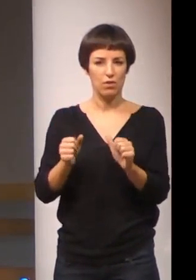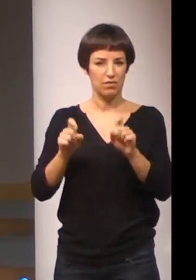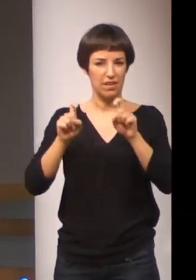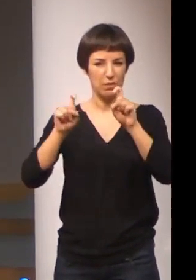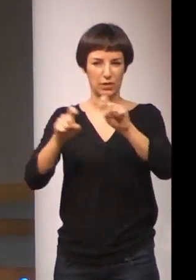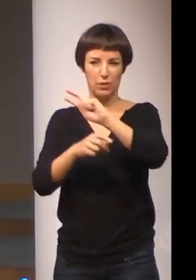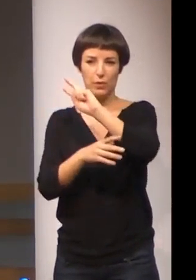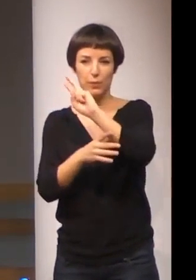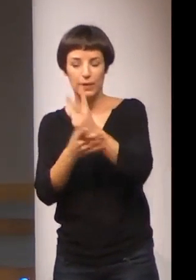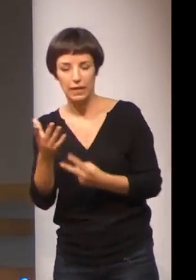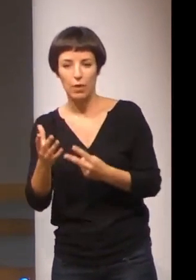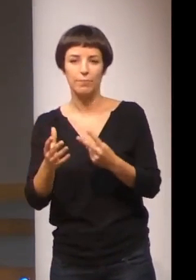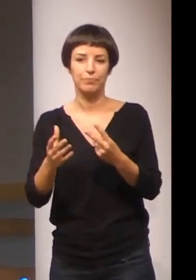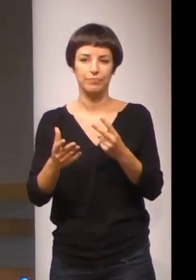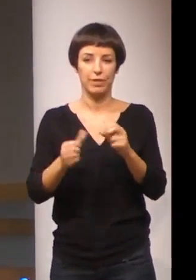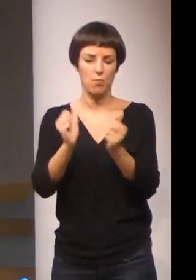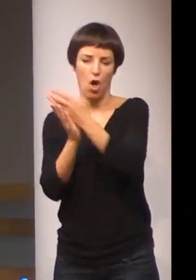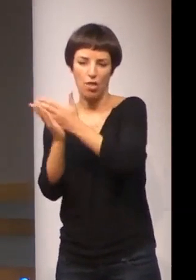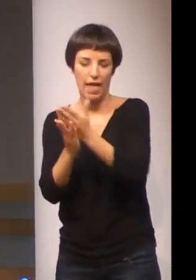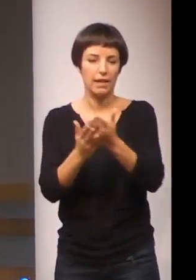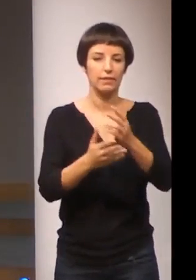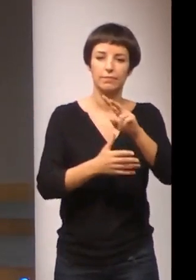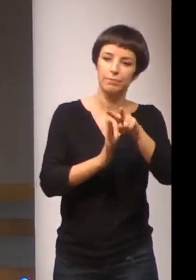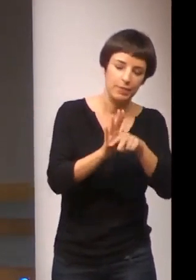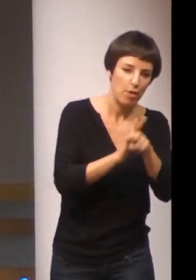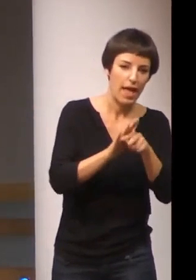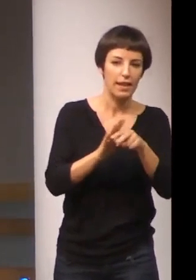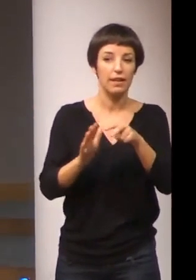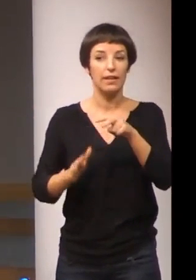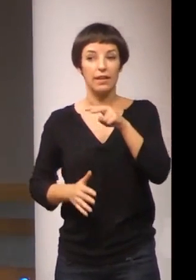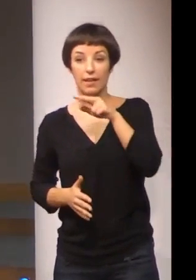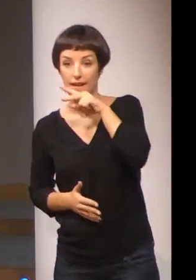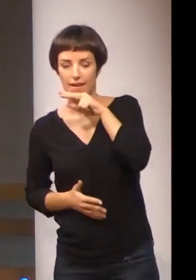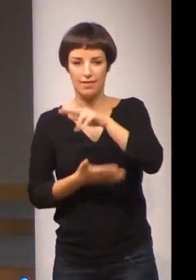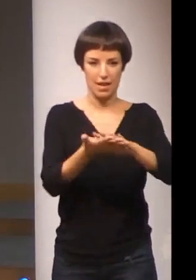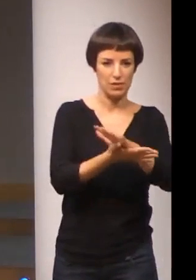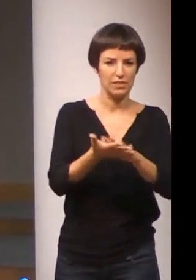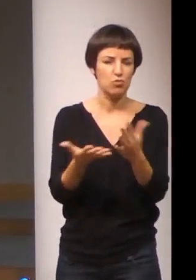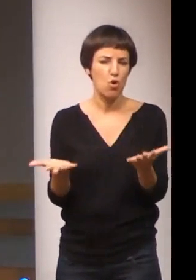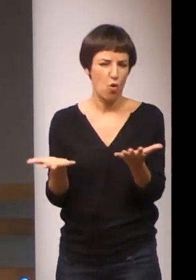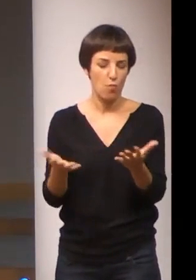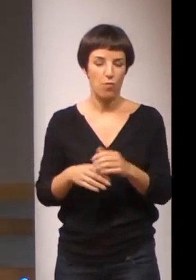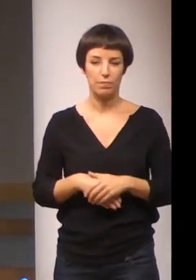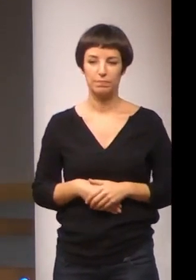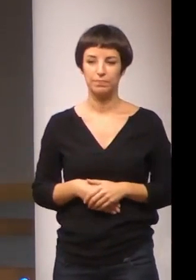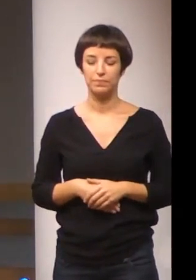intermodal o bimodal, lengua de signos, lengua oral. Y lo planteaba